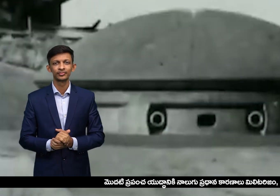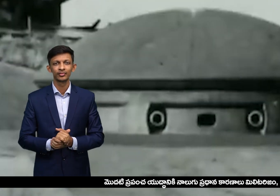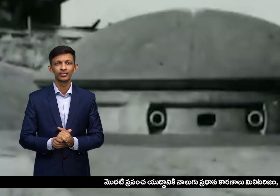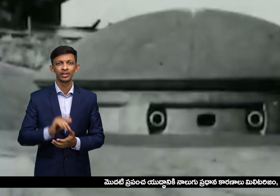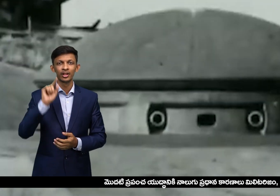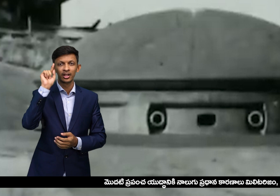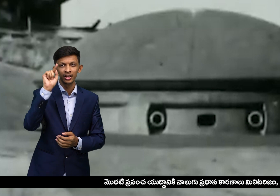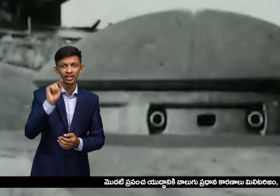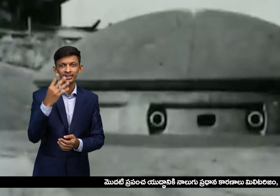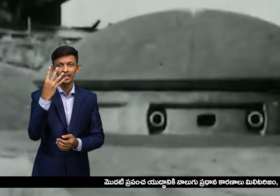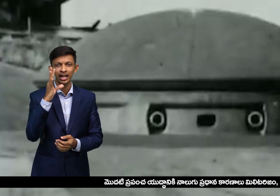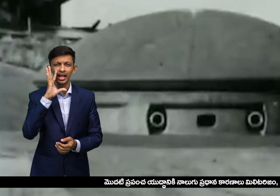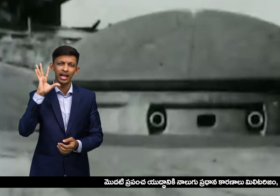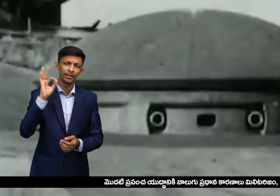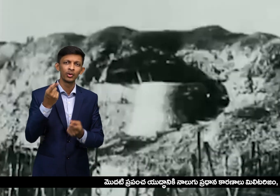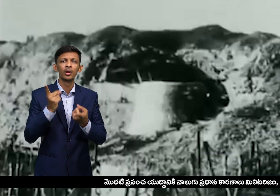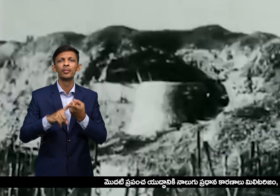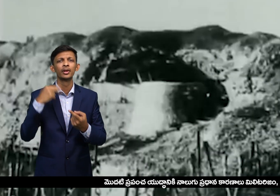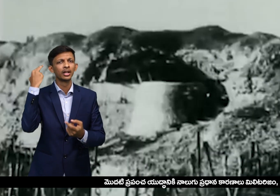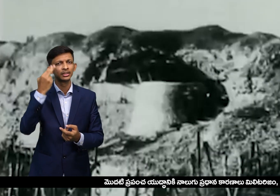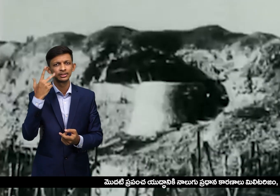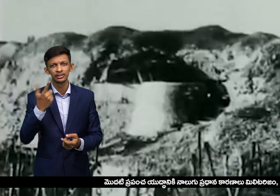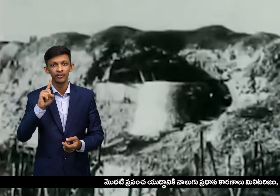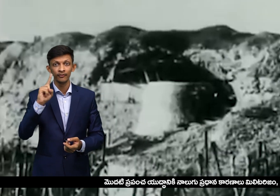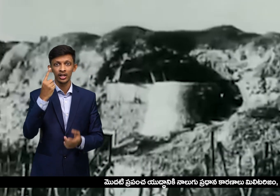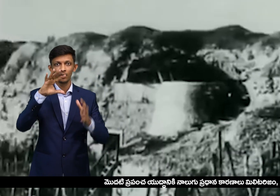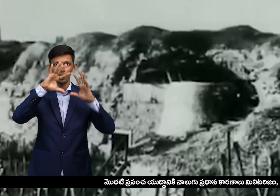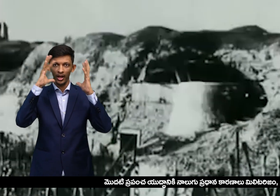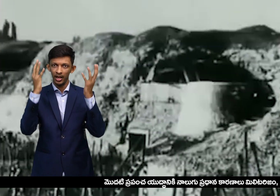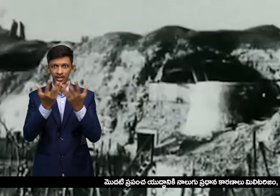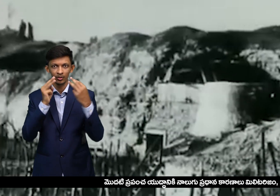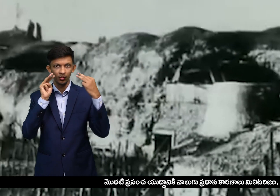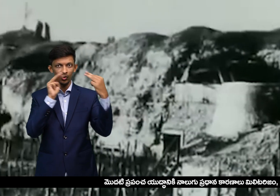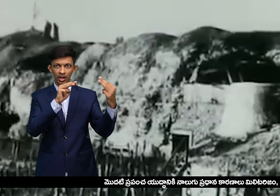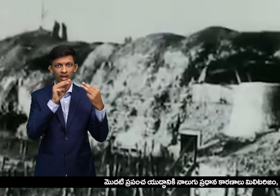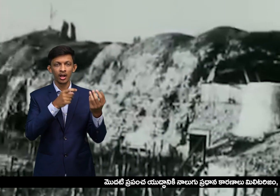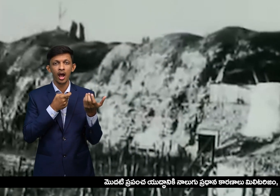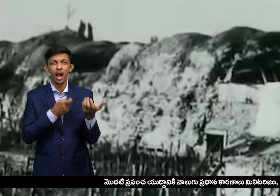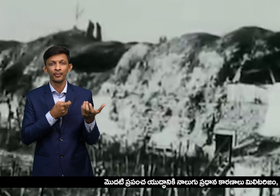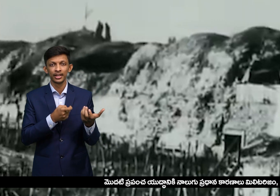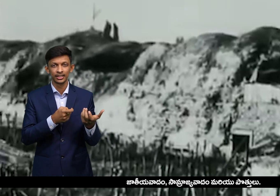మొదటి ప్రపంచ యుద్ధానికి 4 ప్రధాన కారణాలు మిలిటరిజం,